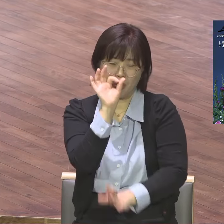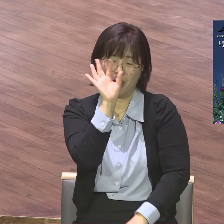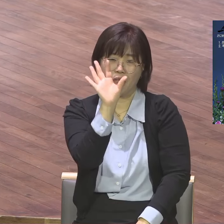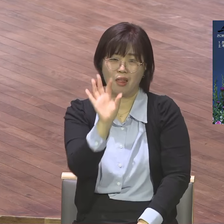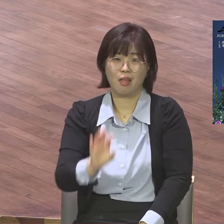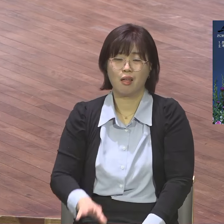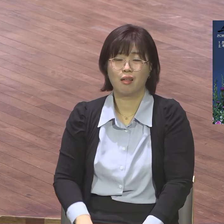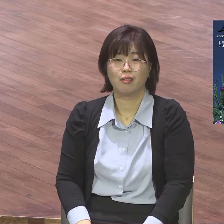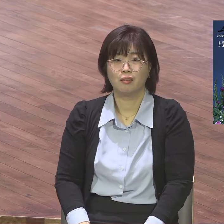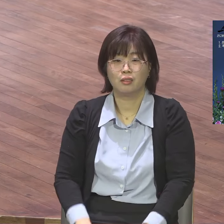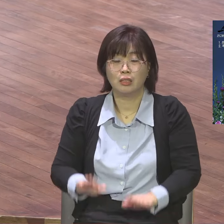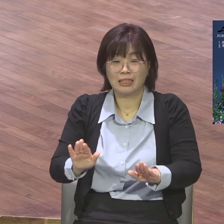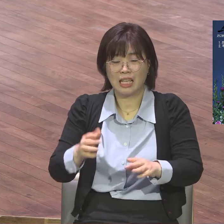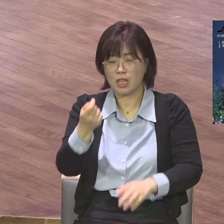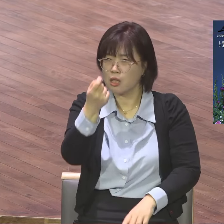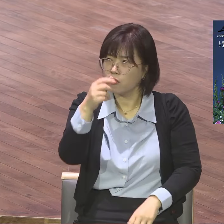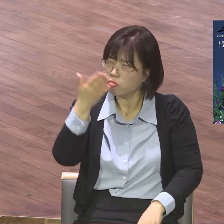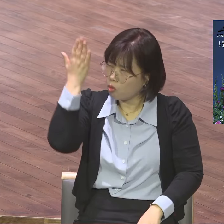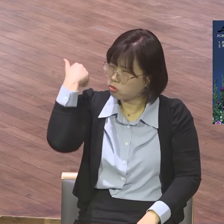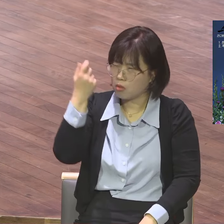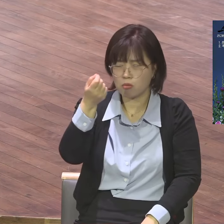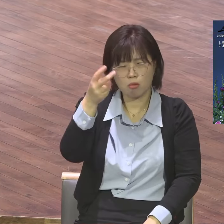아들이 머리 빡빡 갖고